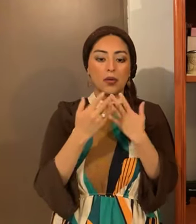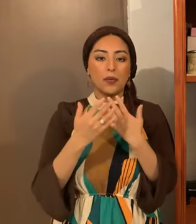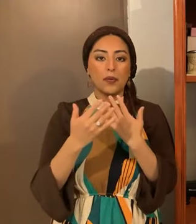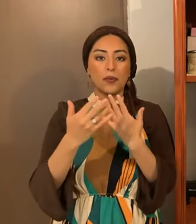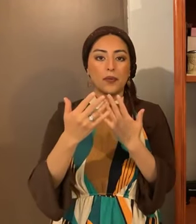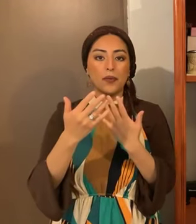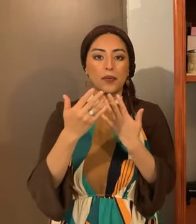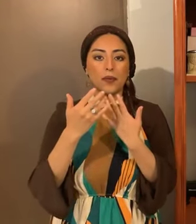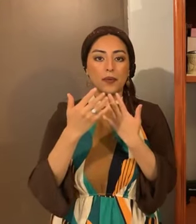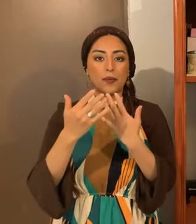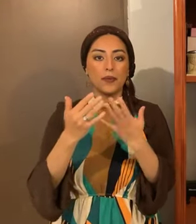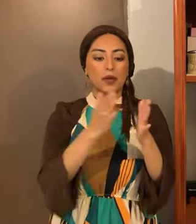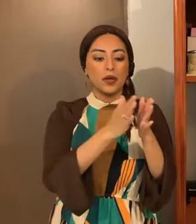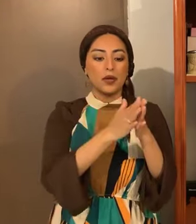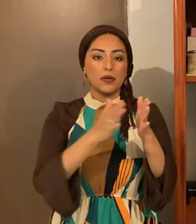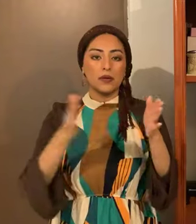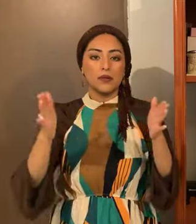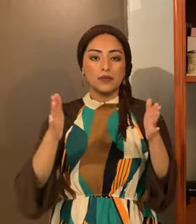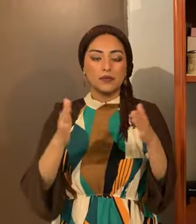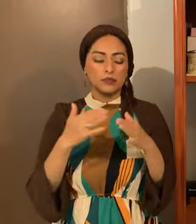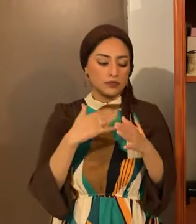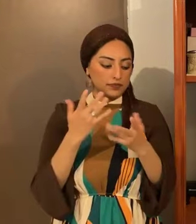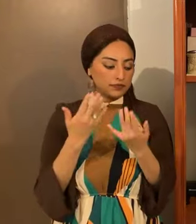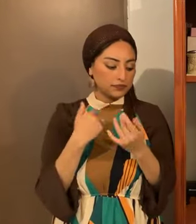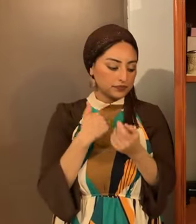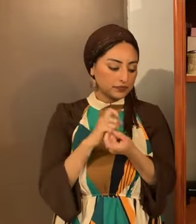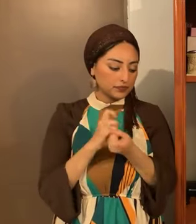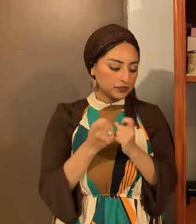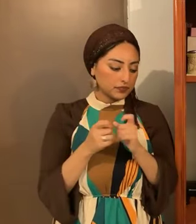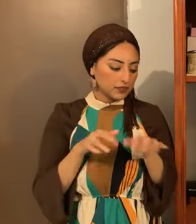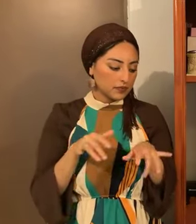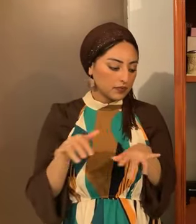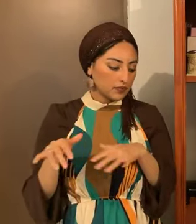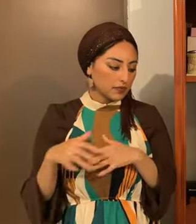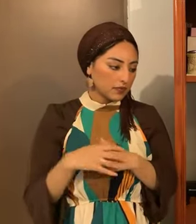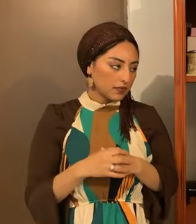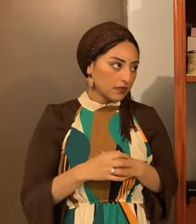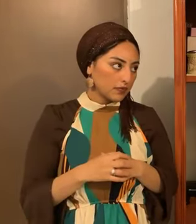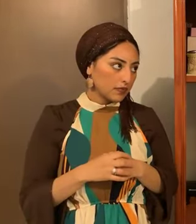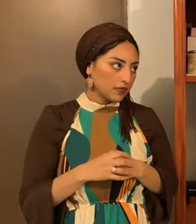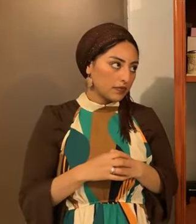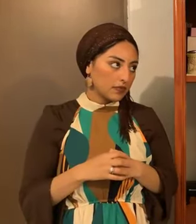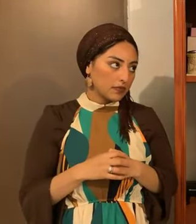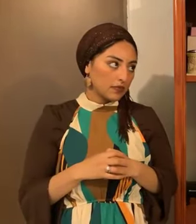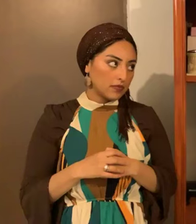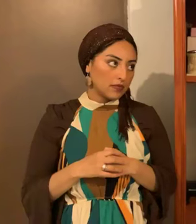ejemplo, vamos a cambiar el sonido.